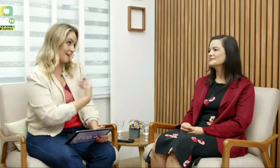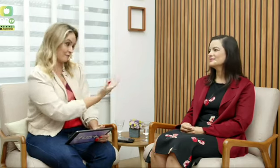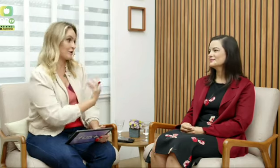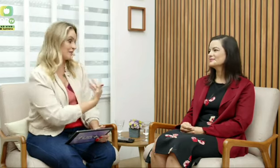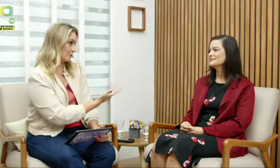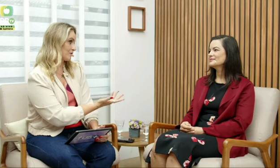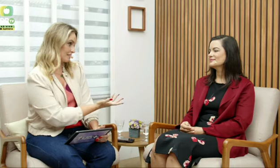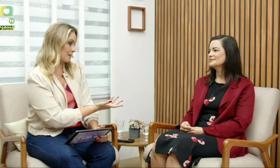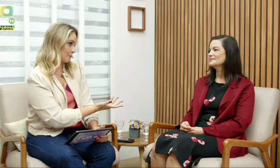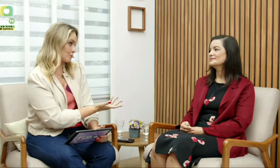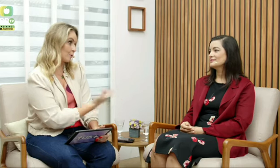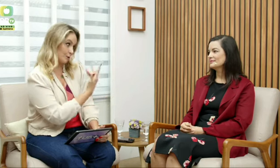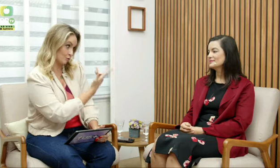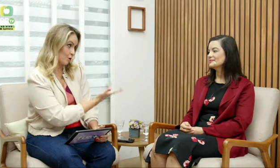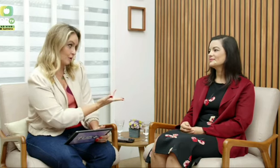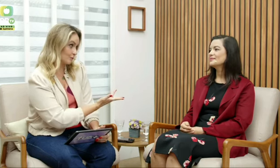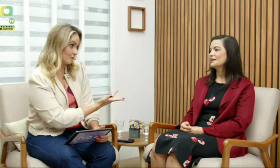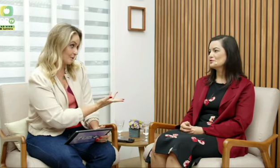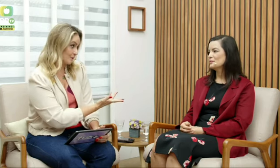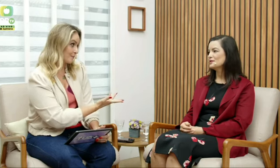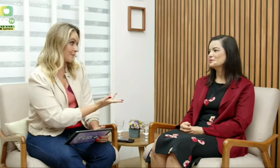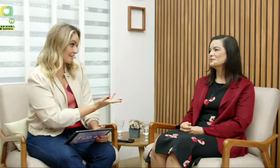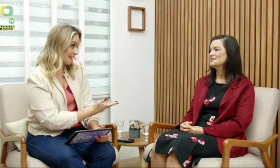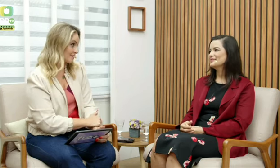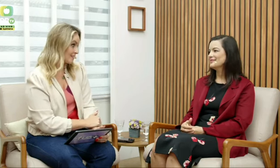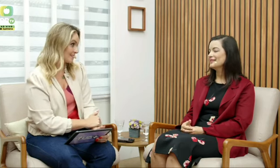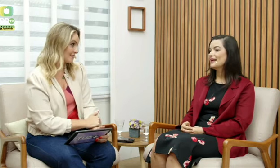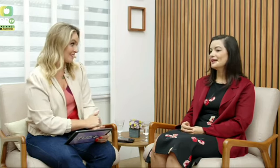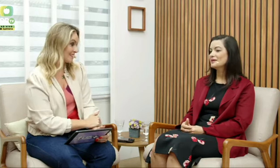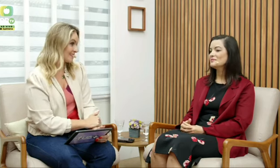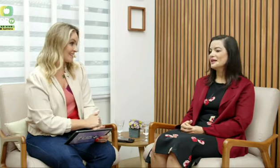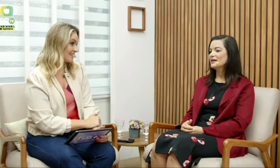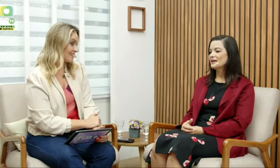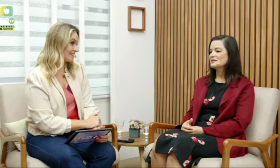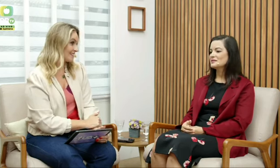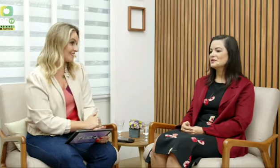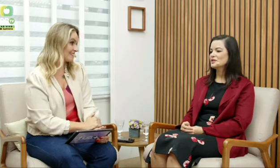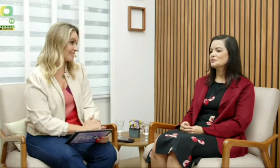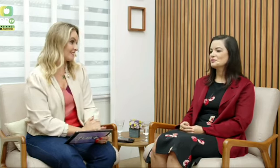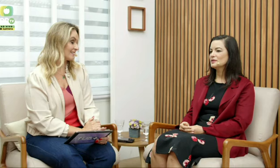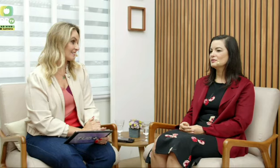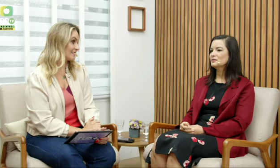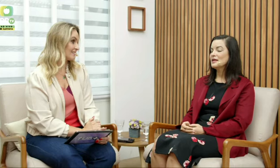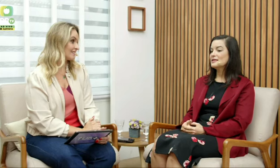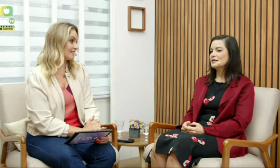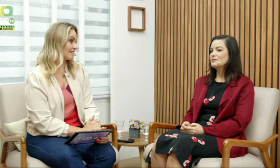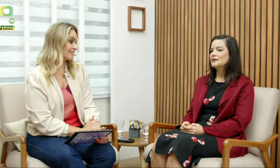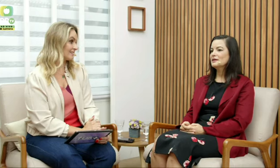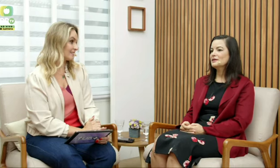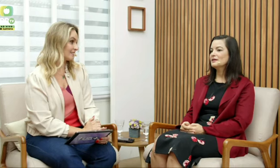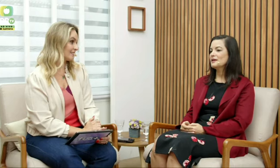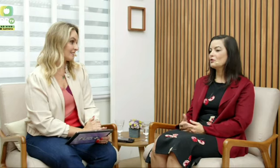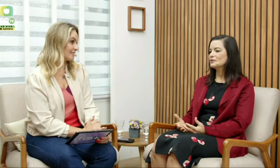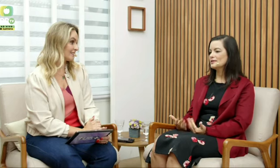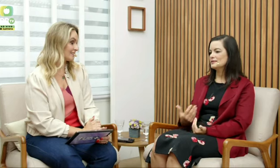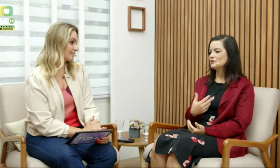é a forma de eu conversar com a pessoa pelos olhos. Isso mesmo. É assim? É assim mesmo. Então, sempre que acontece